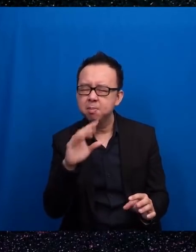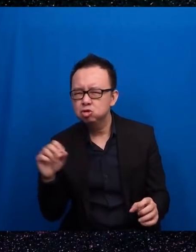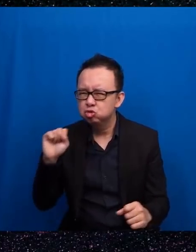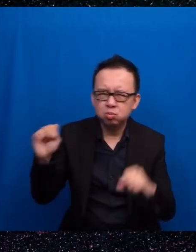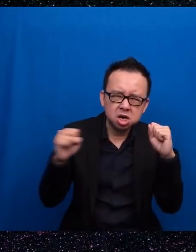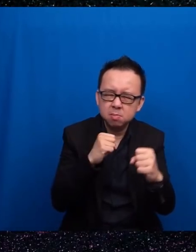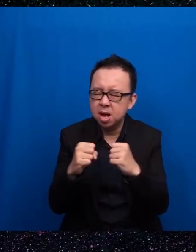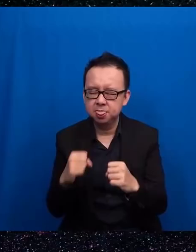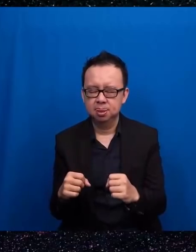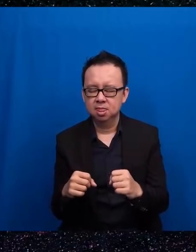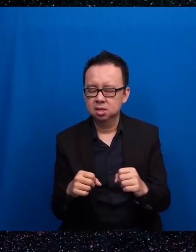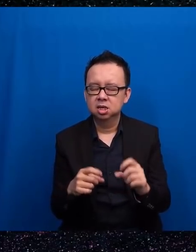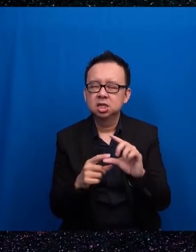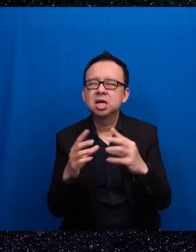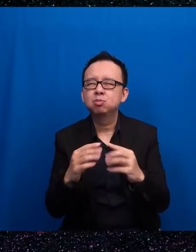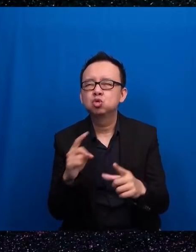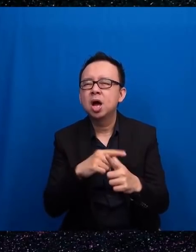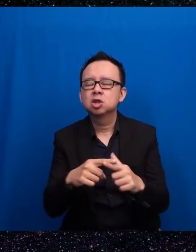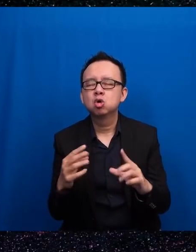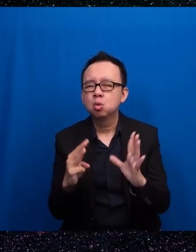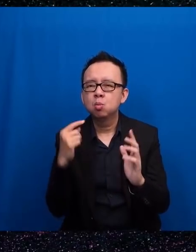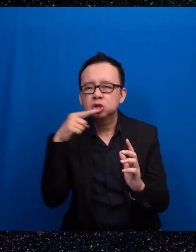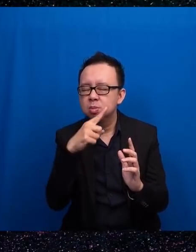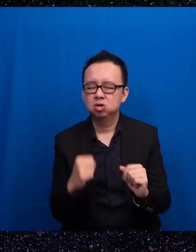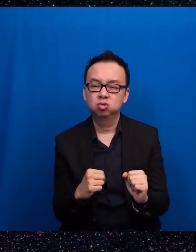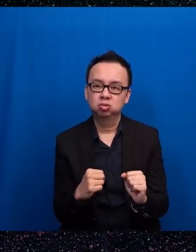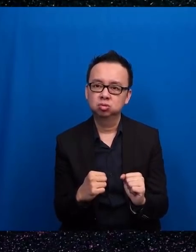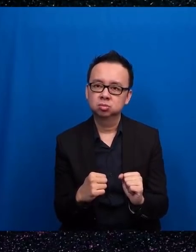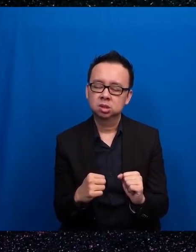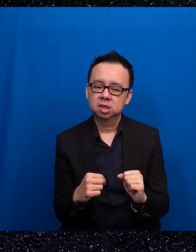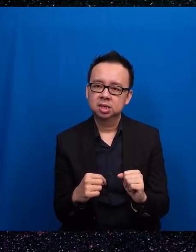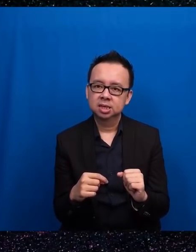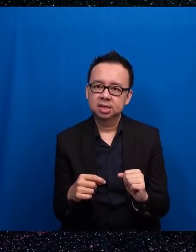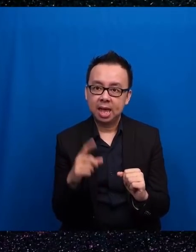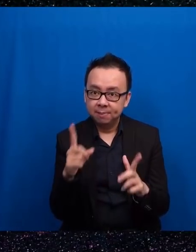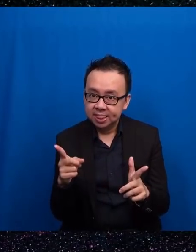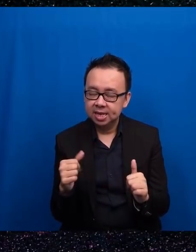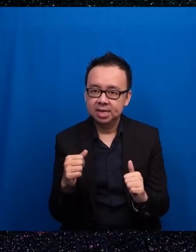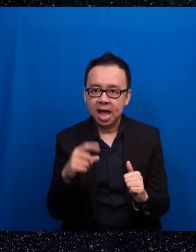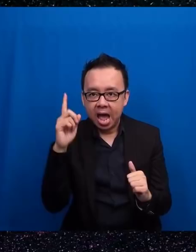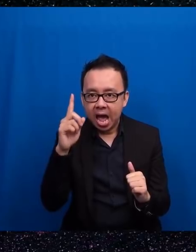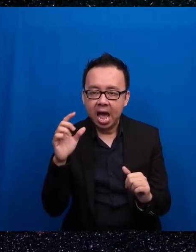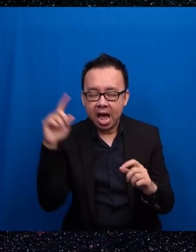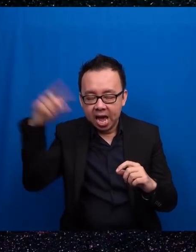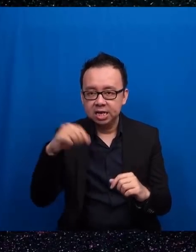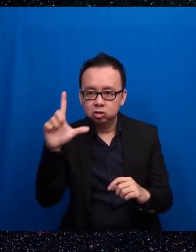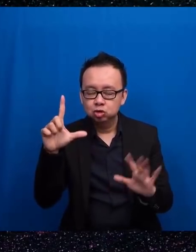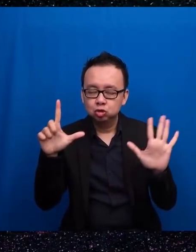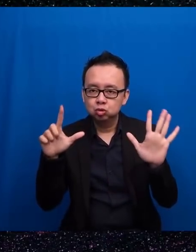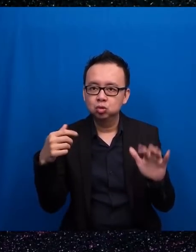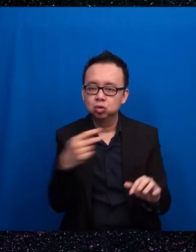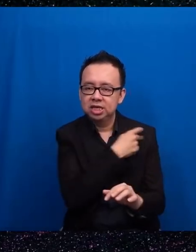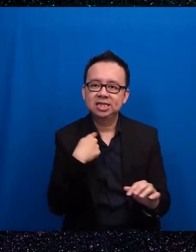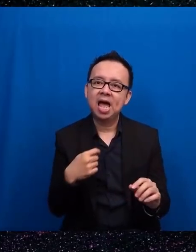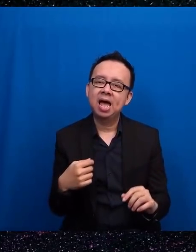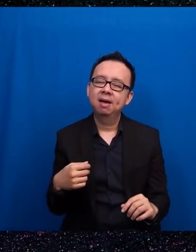Gak masalah itu. Pokoknya 7 hari kerja, 6 hari kerja, hari ke-7 istirahat. Begitulah intinya. Tapi pada